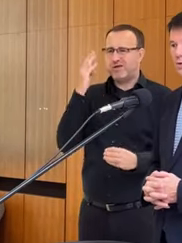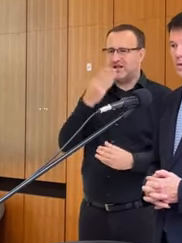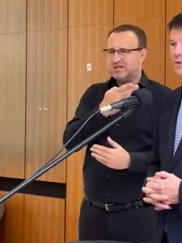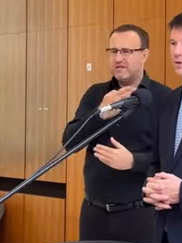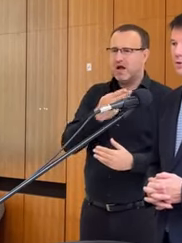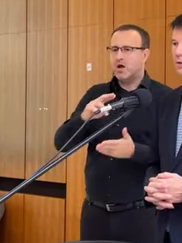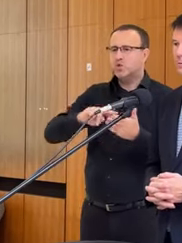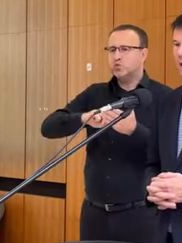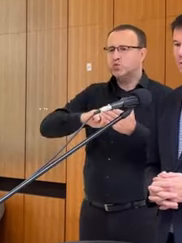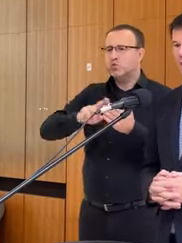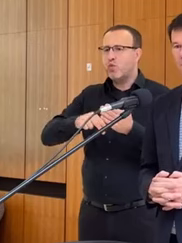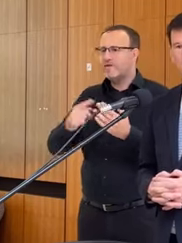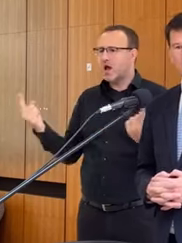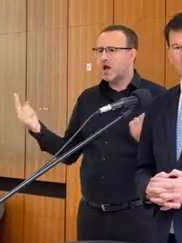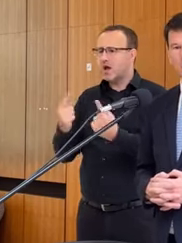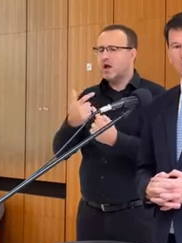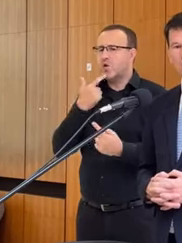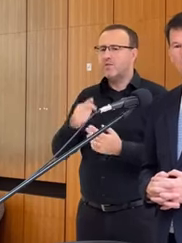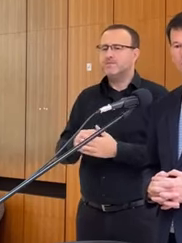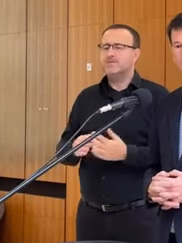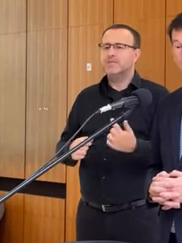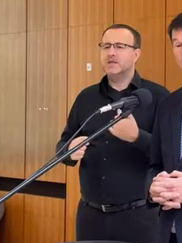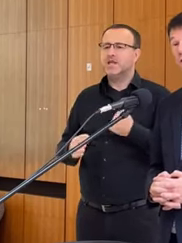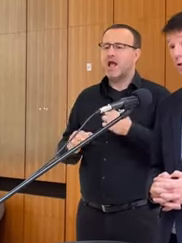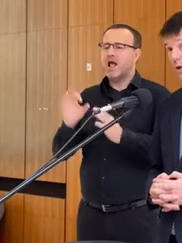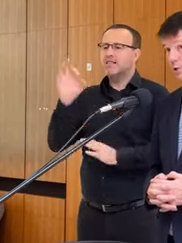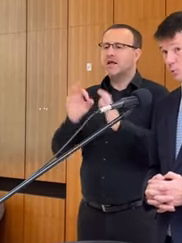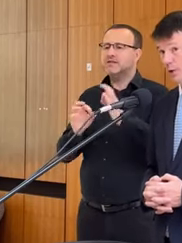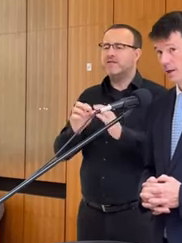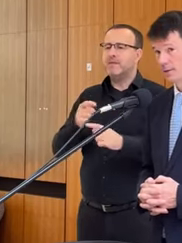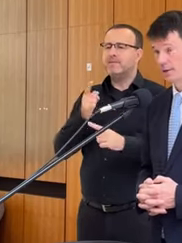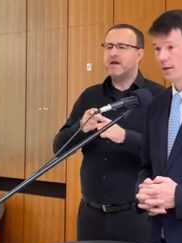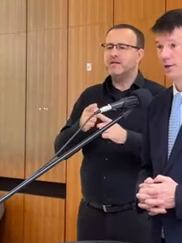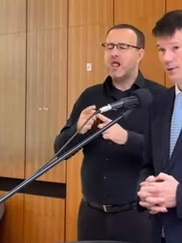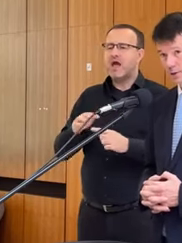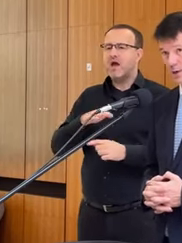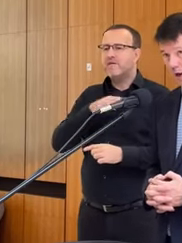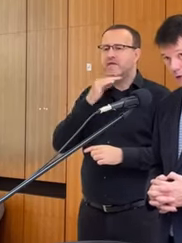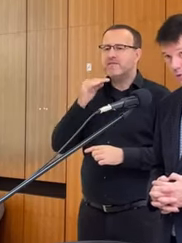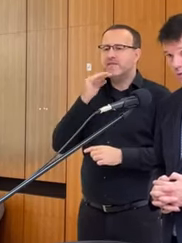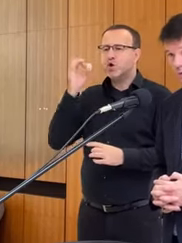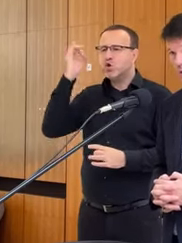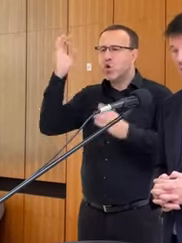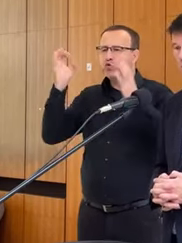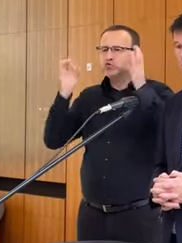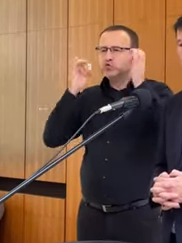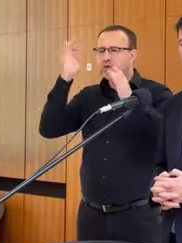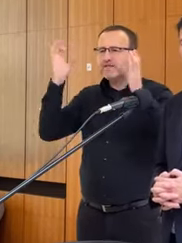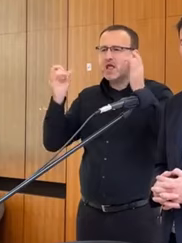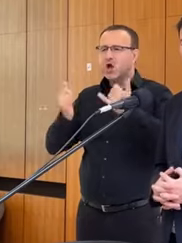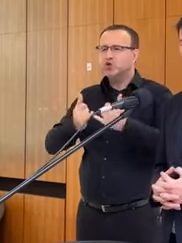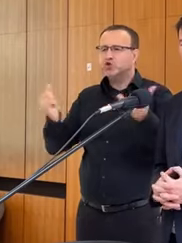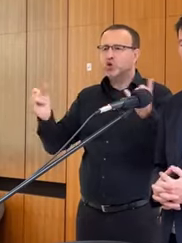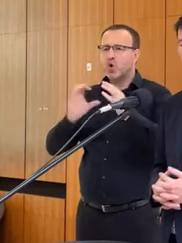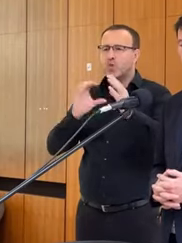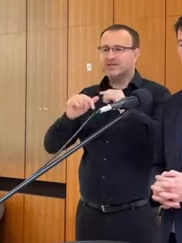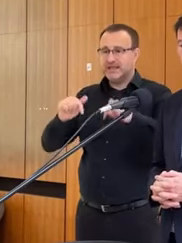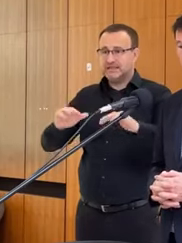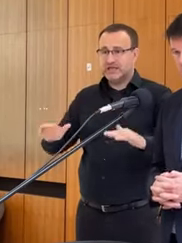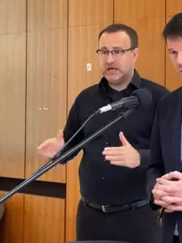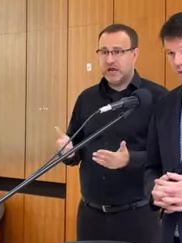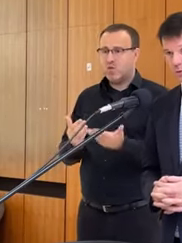Tak, ako som nastavil tie pravidlá veľmi konštruktívne a širokej komunikácie, tak aj dneska ráno sa uskutočnilo